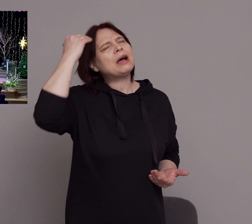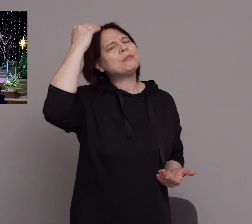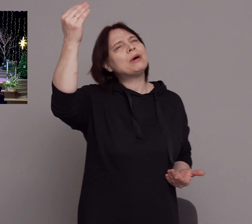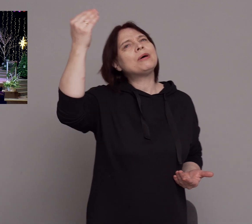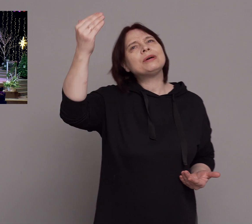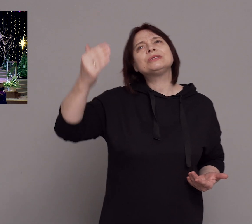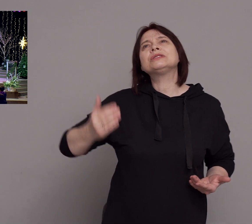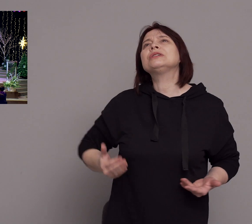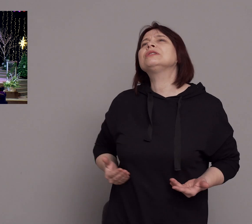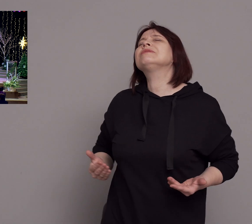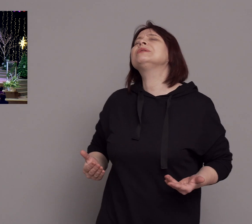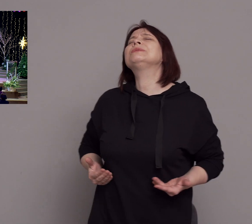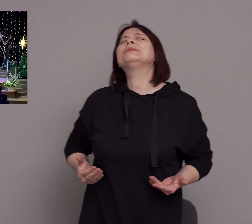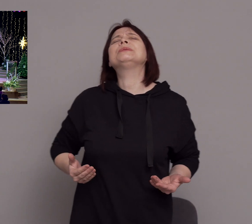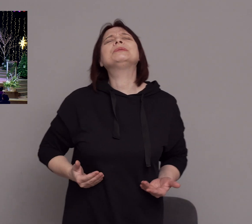тобой живу.